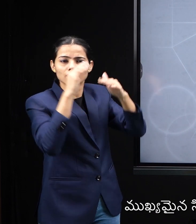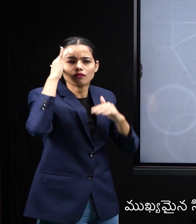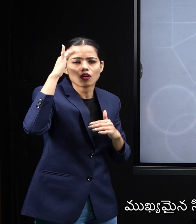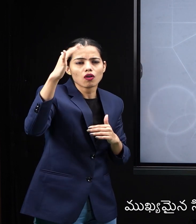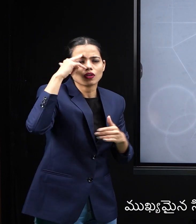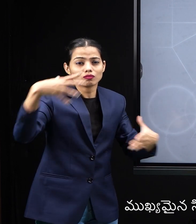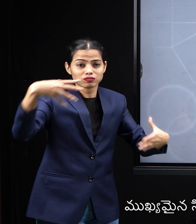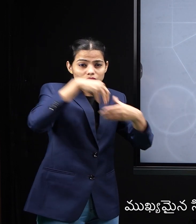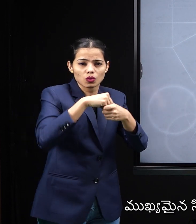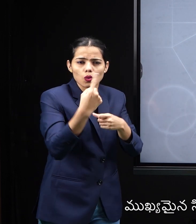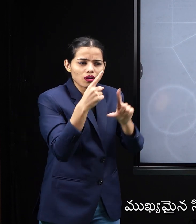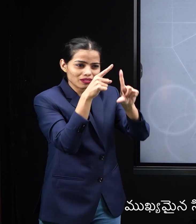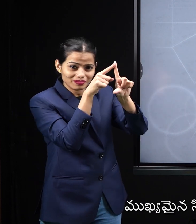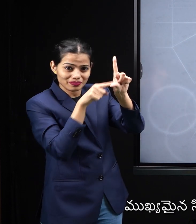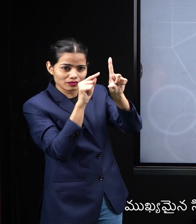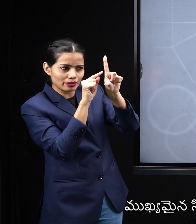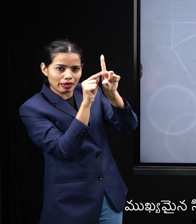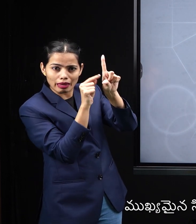ముఖ్యమైన సిద్ధాంతాలను కూడా అన్వేషిస్తాము.